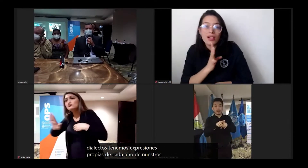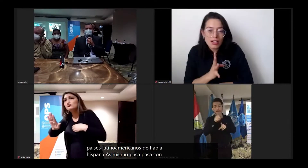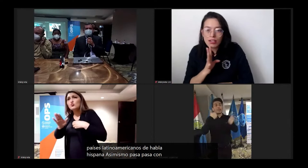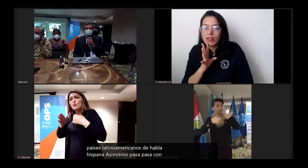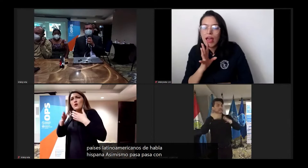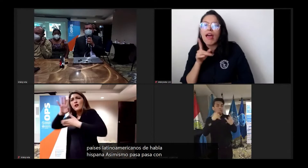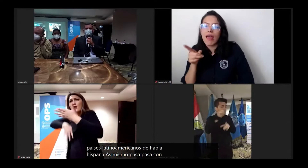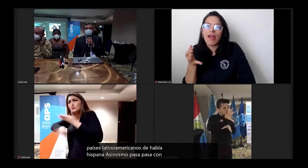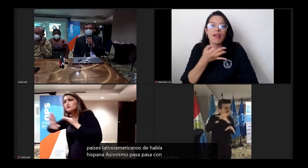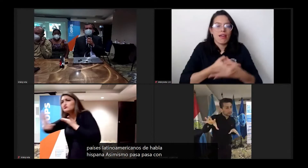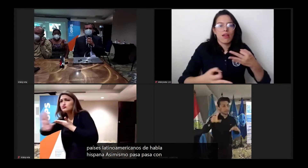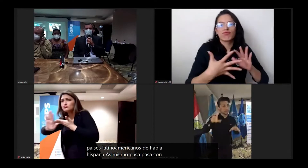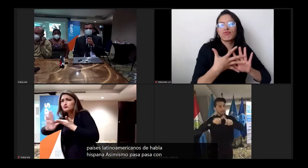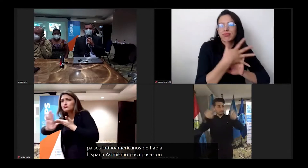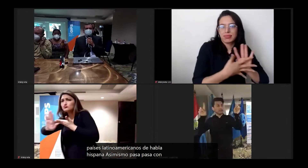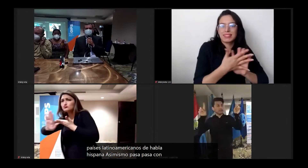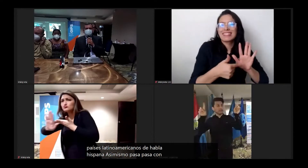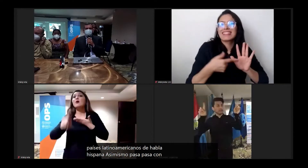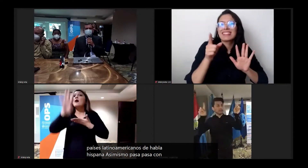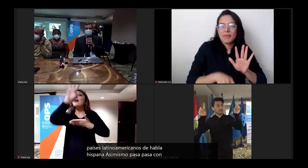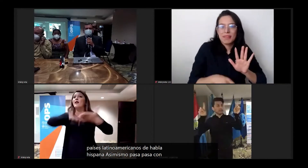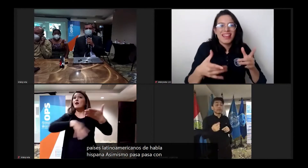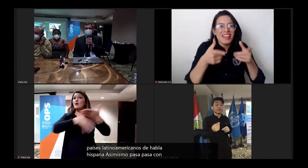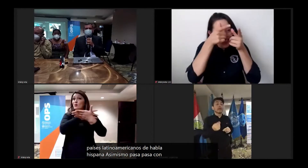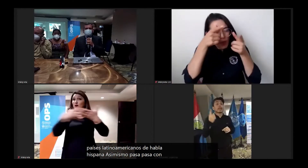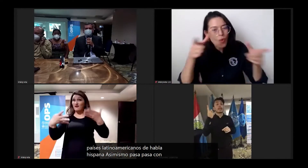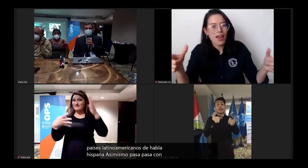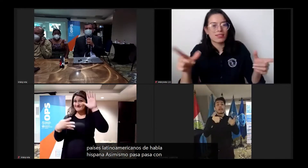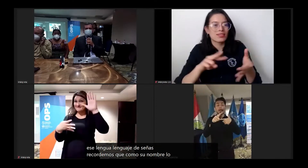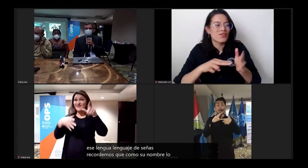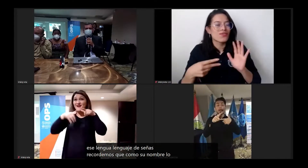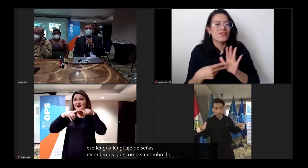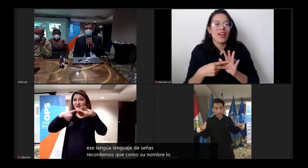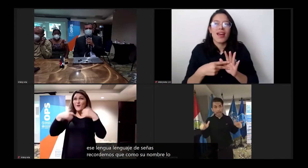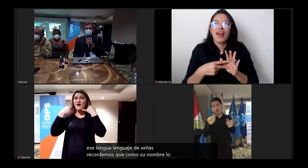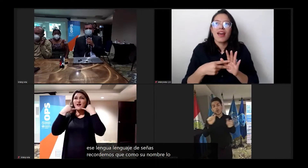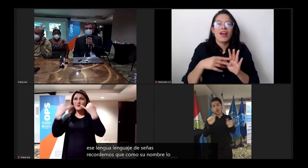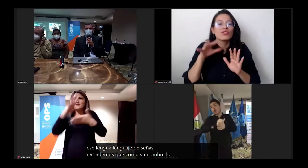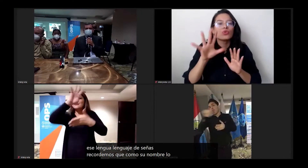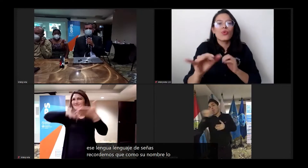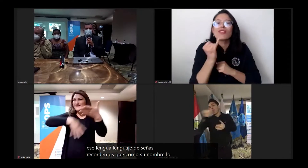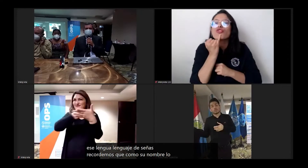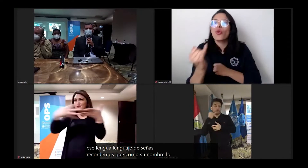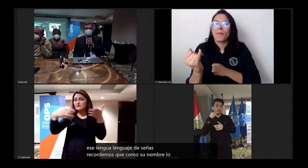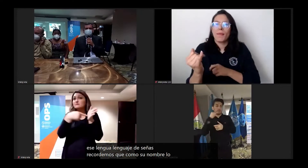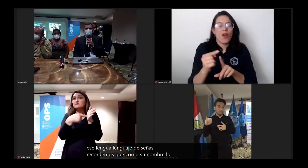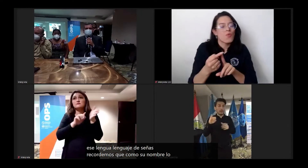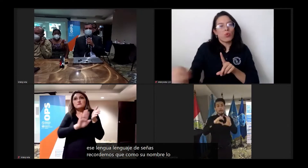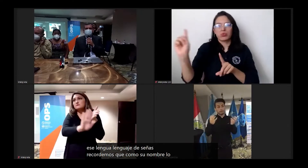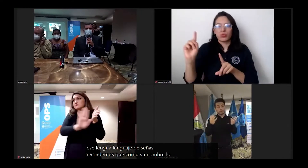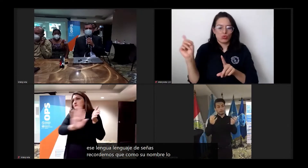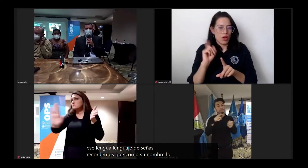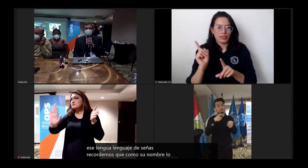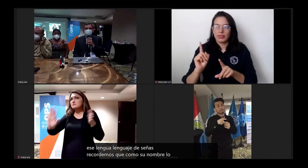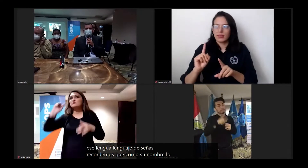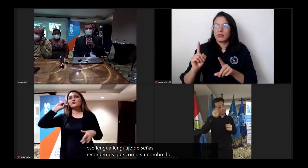de señas. Recordemos que, como su nombre lo dice, es un lenguaje, es otro idioma, ¿sí? Entonces, allí